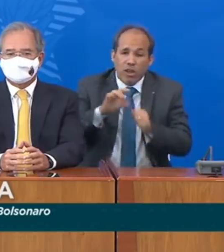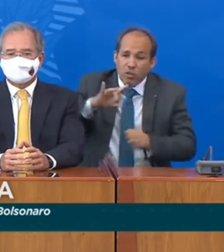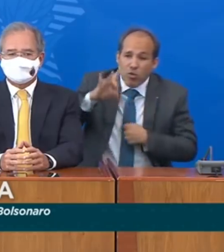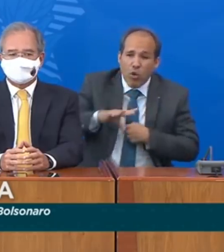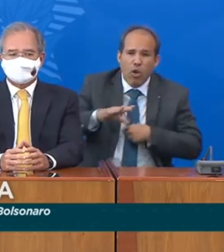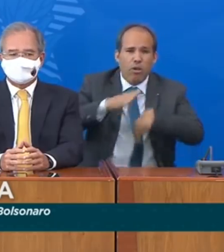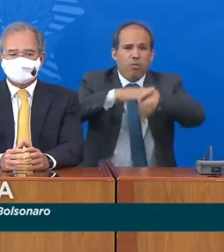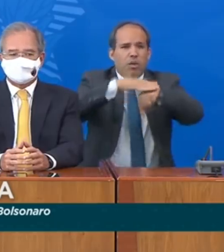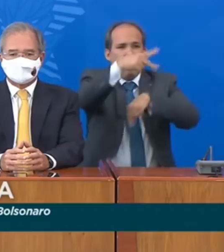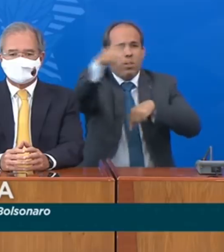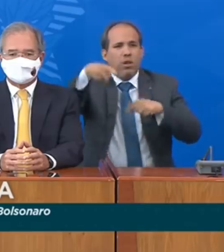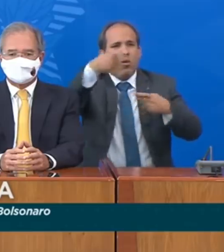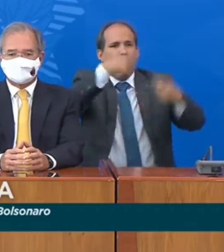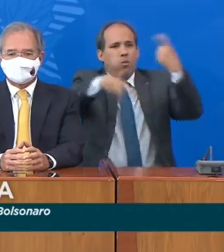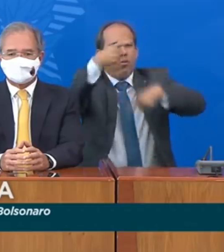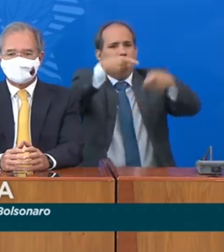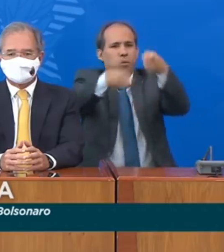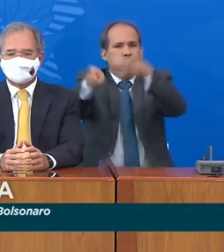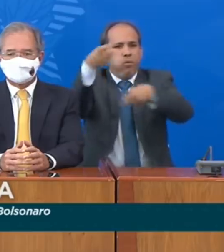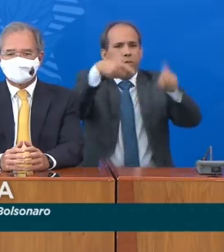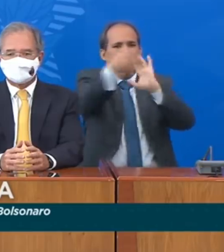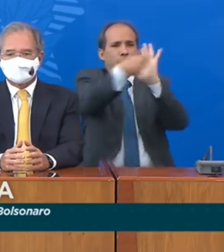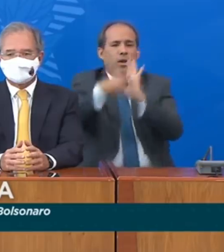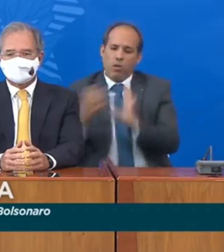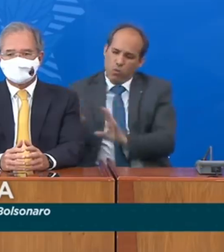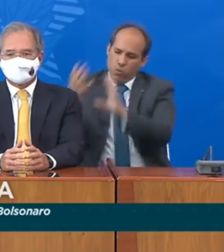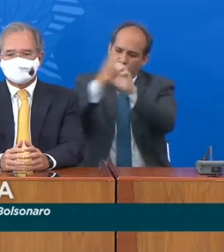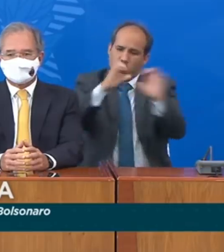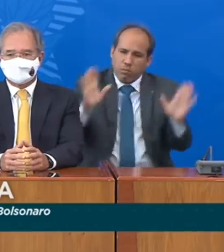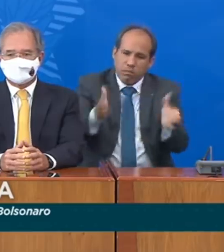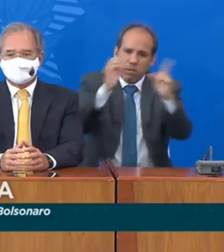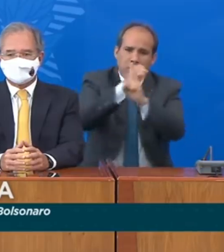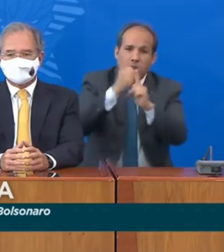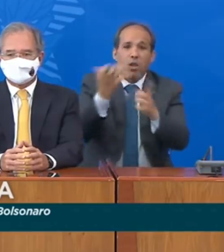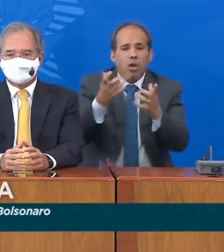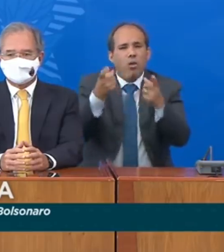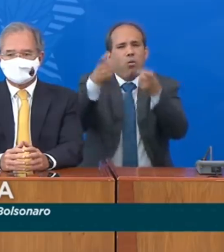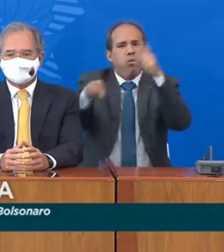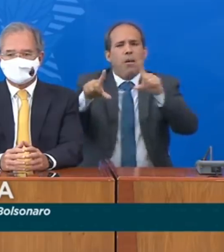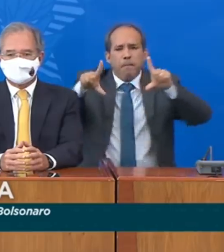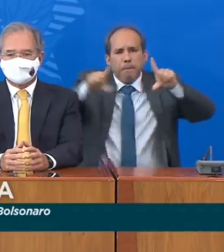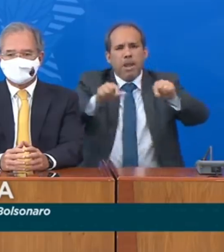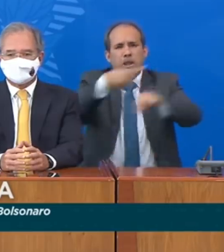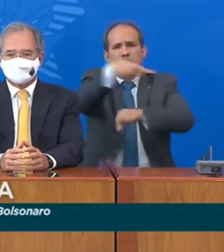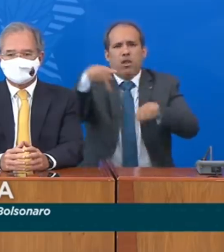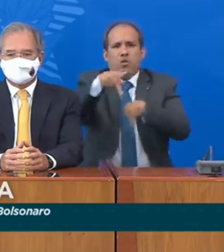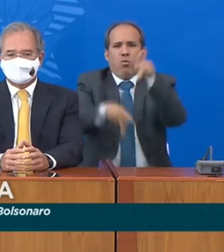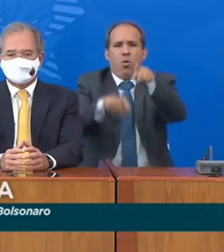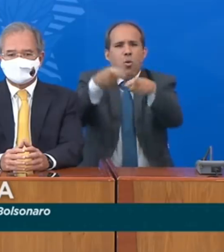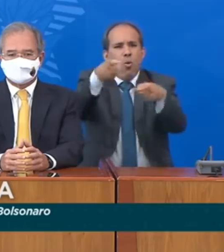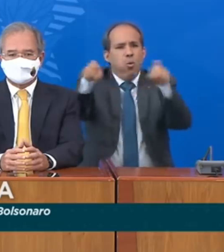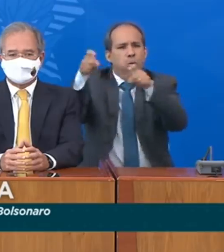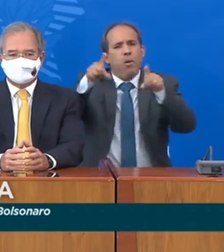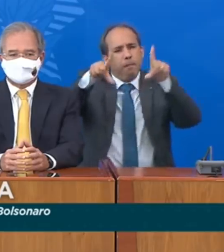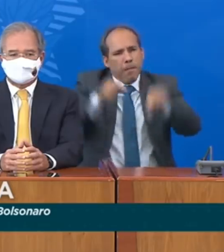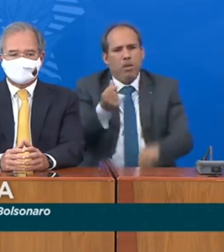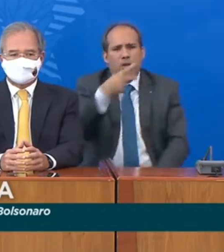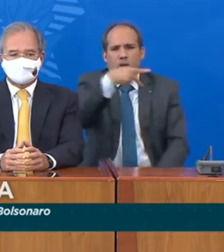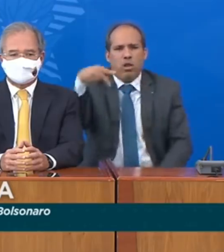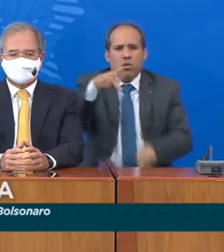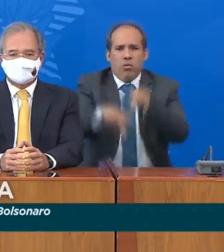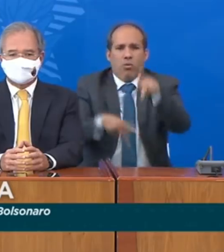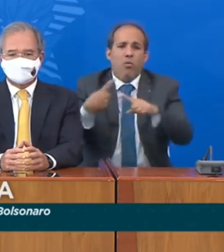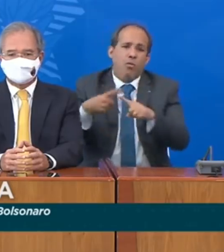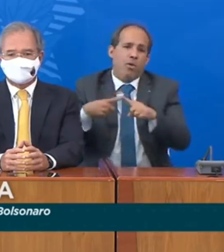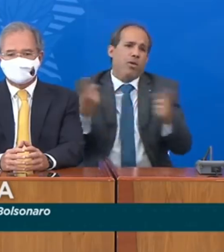do povo. E nós queremos cada vez mais tirar menos da população, porque isso nós entendemos que pode